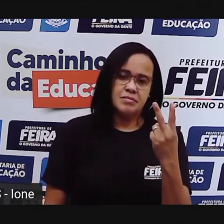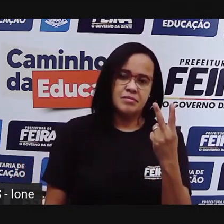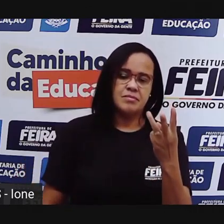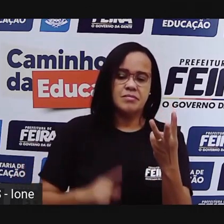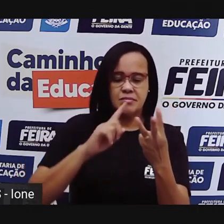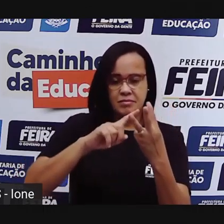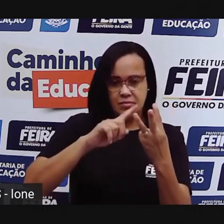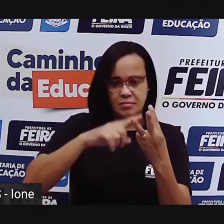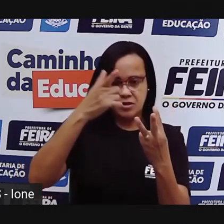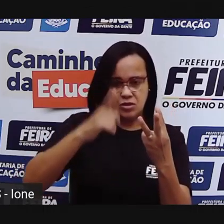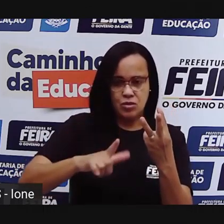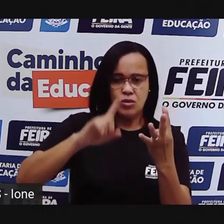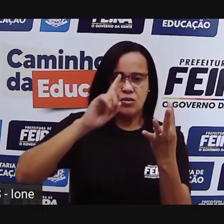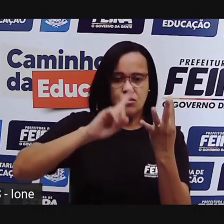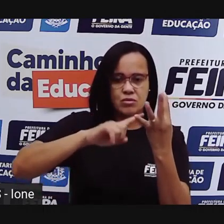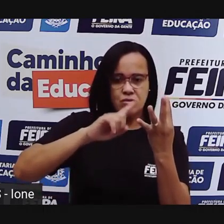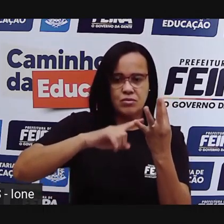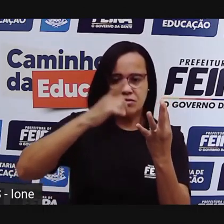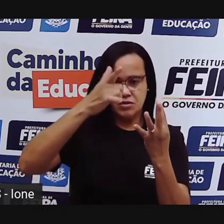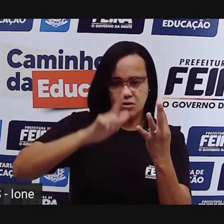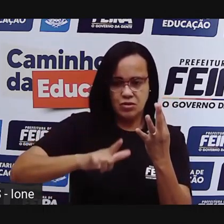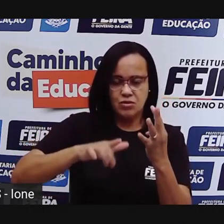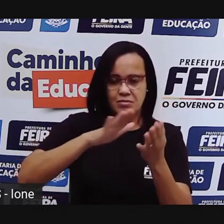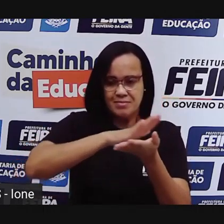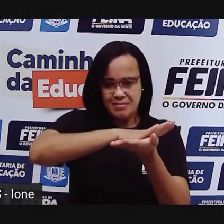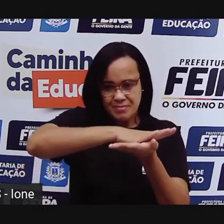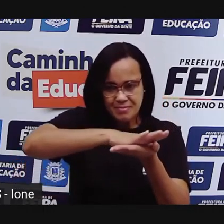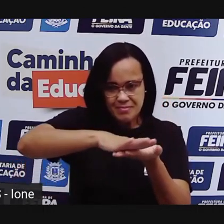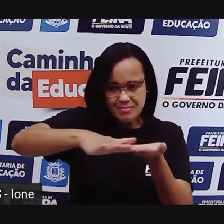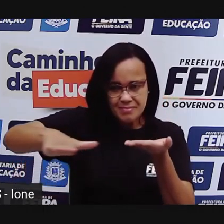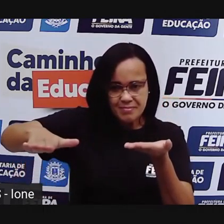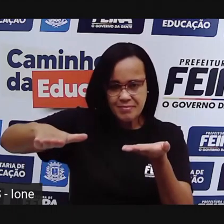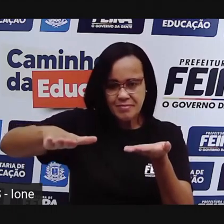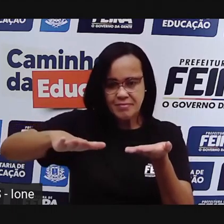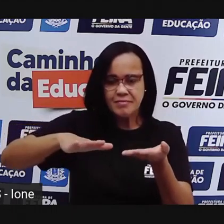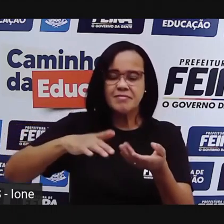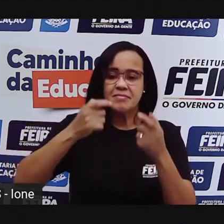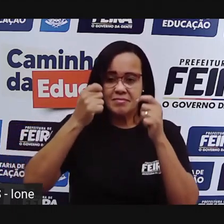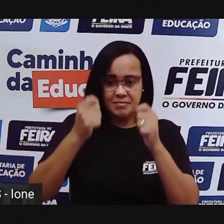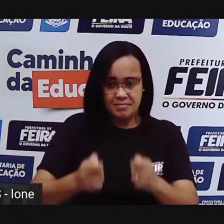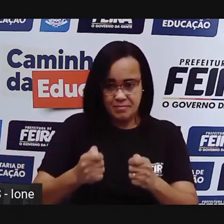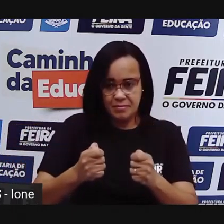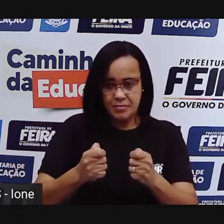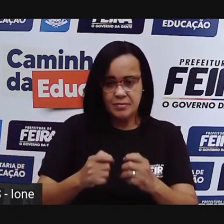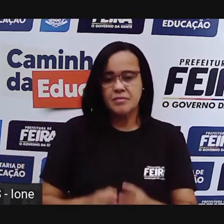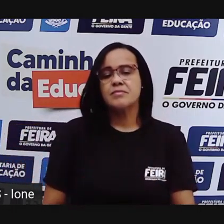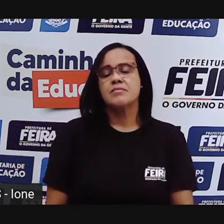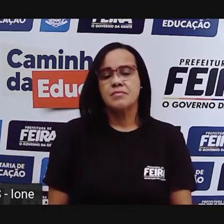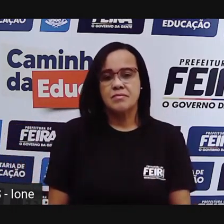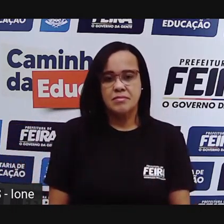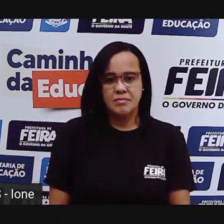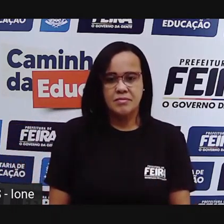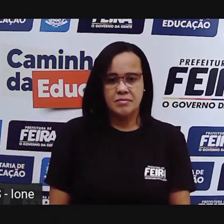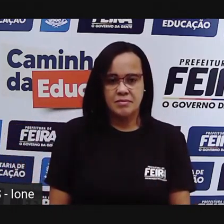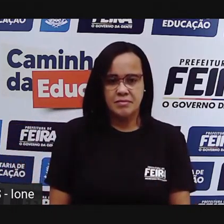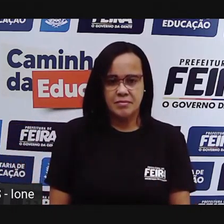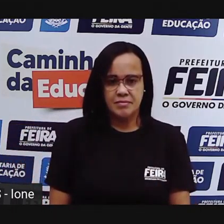quarta dobra. Passa a mão para firmar, firmou o jornal, agora vamos firmar o nosso